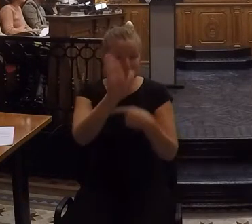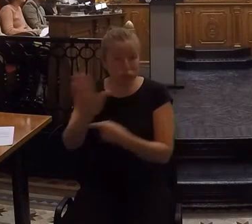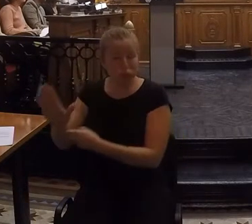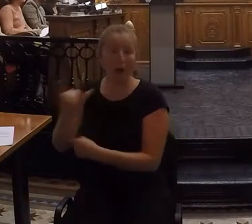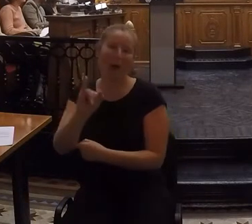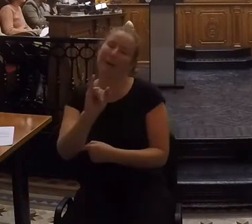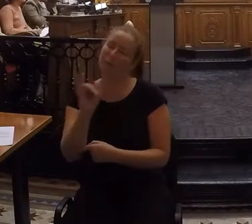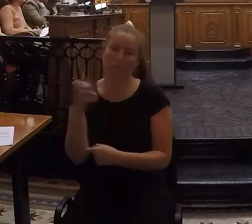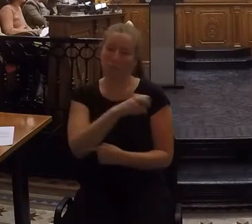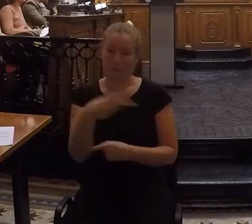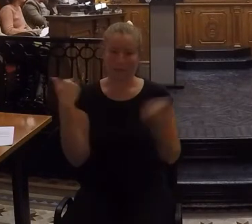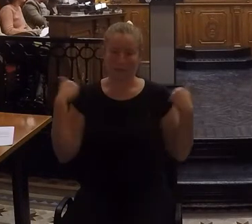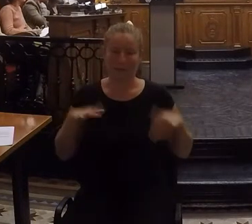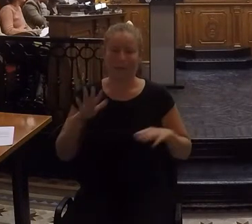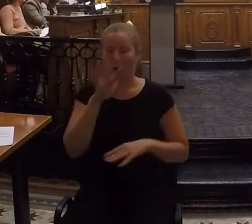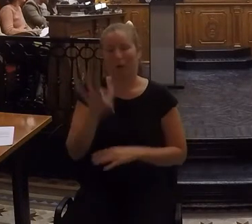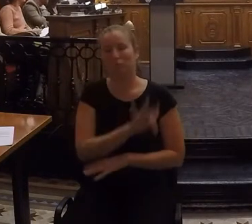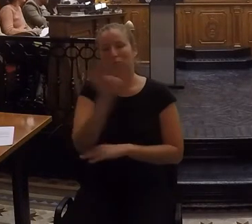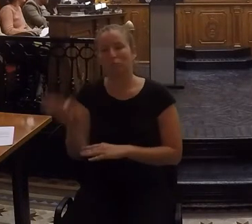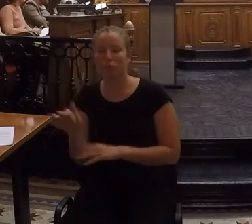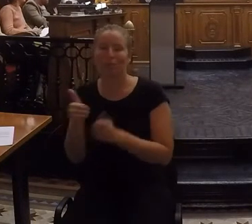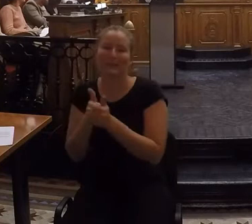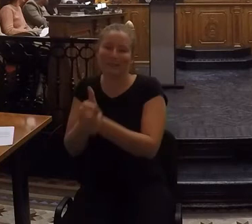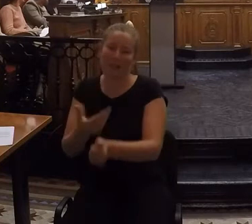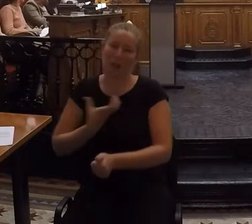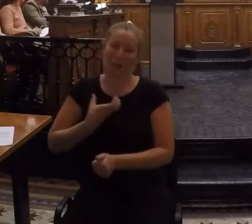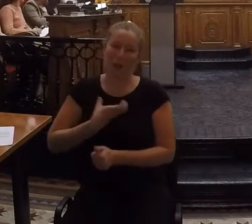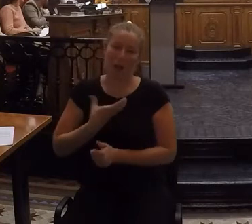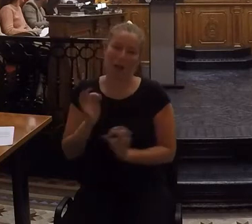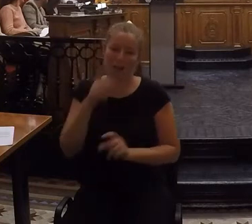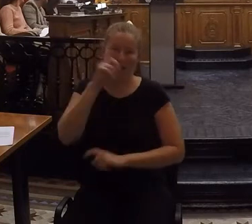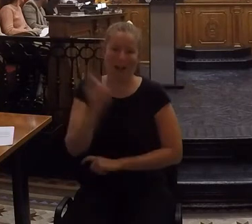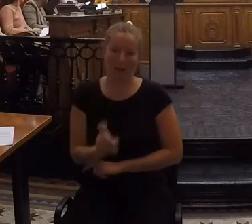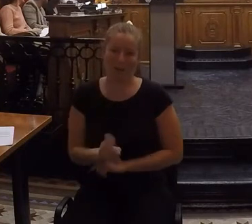la teniente alcalde de Hacienda, doña Ana Arabit.